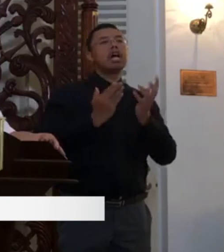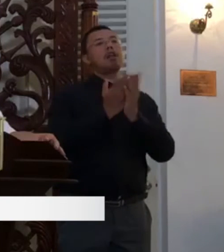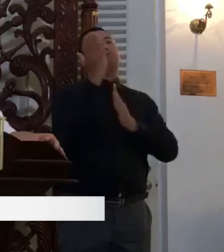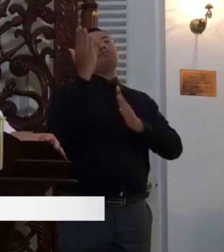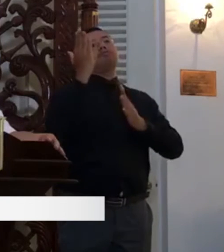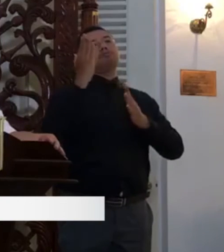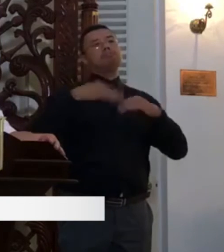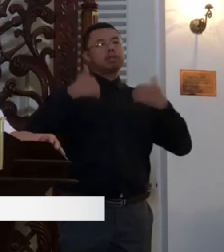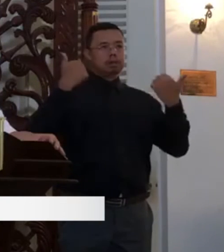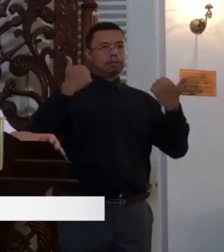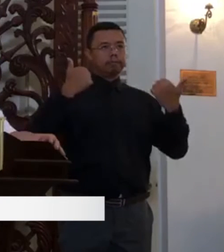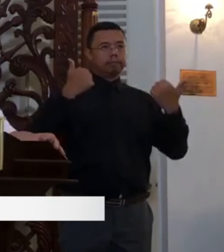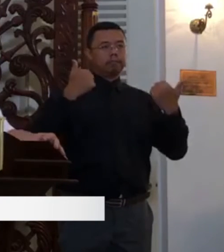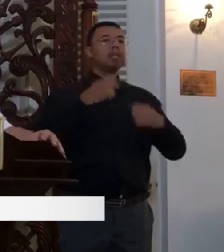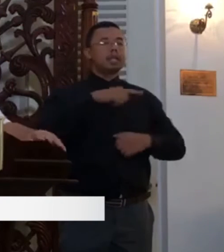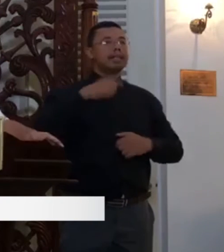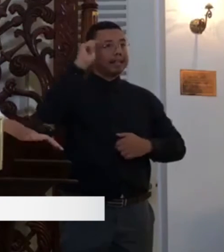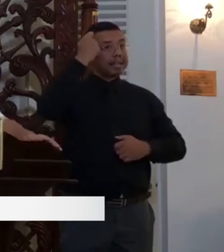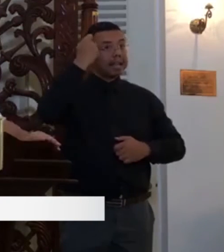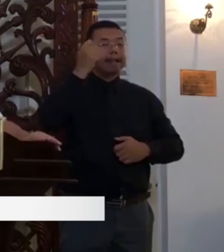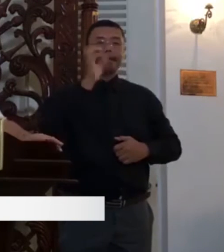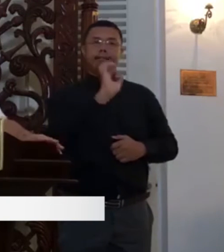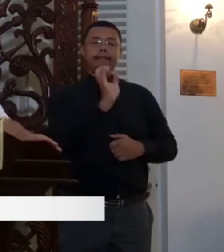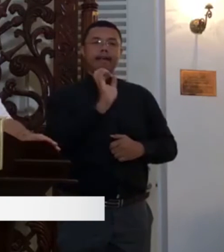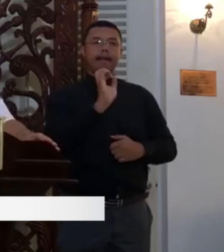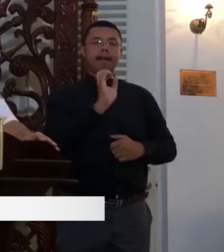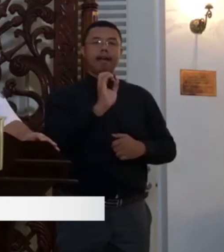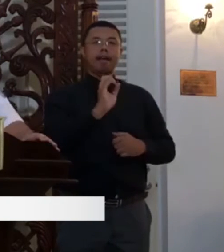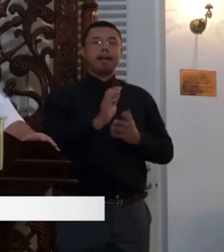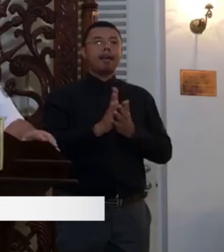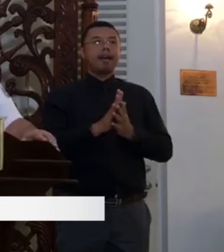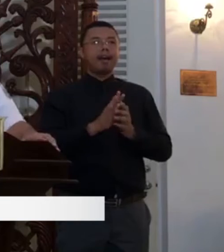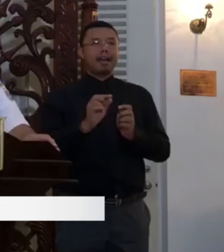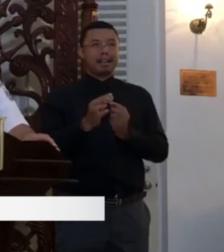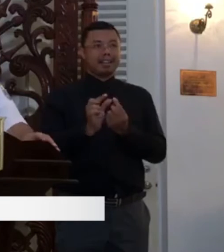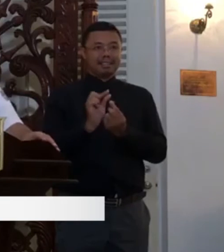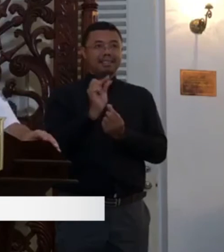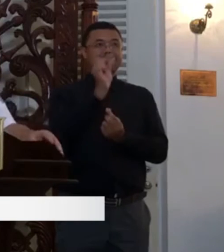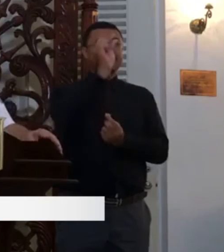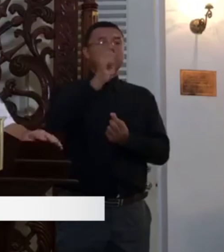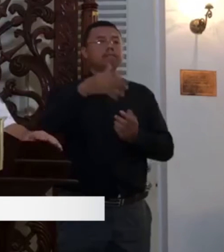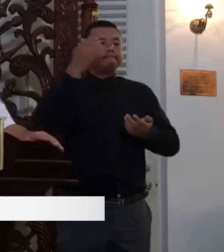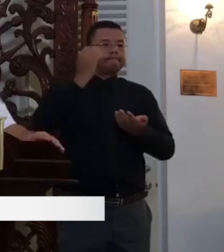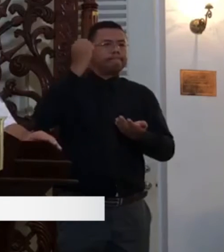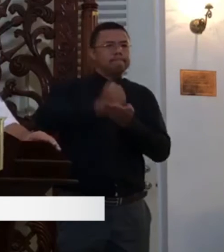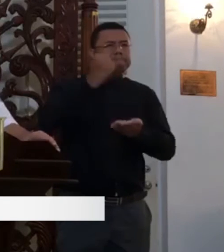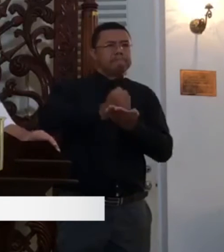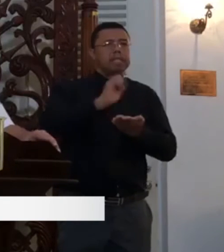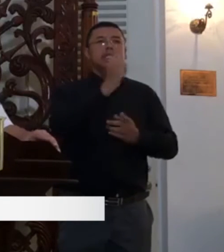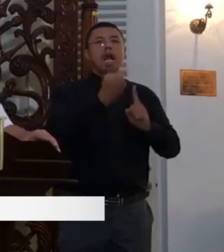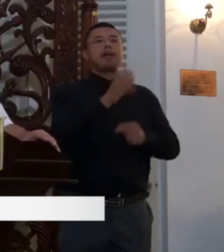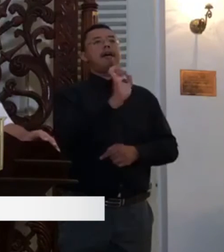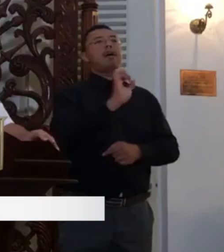lolos. Kita ingat tidak ada keris yang ditempa sekali. Keris itu ditempa